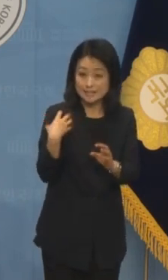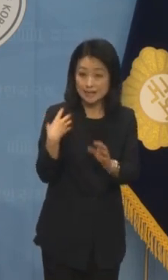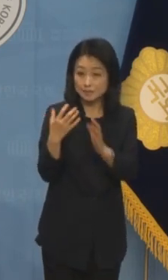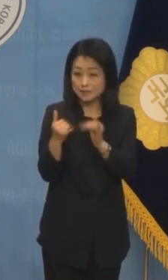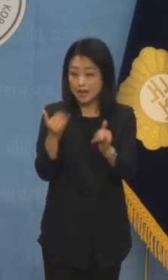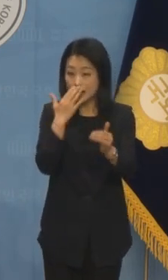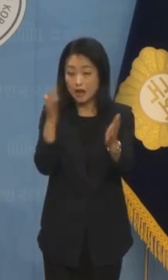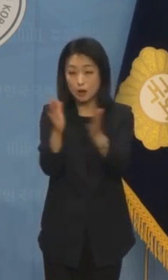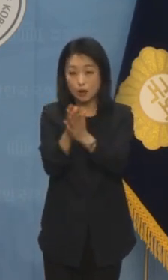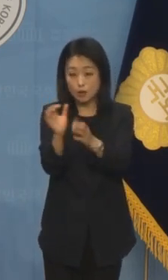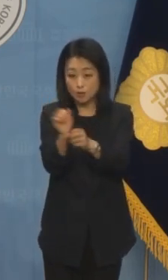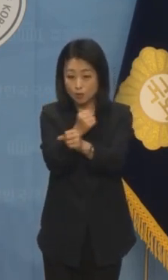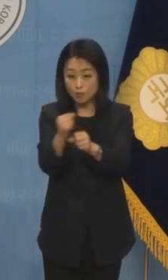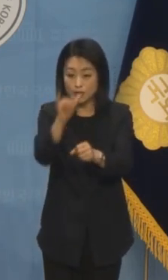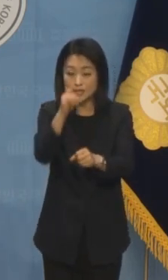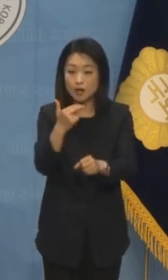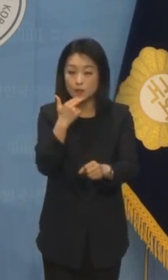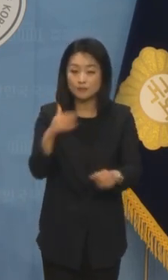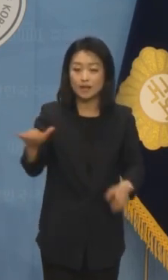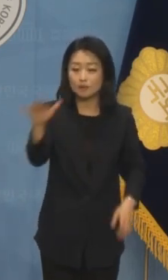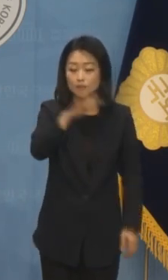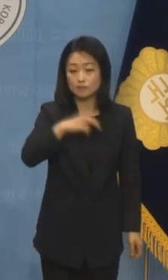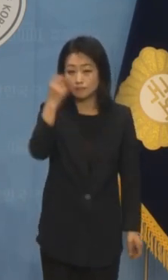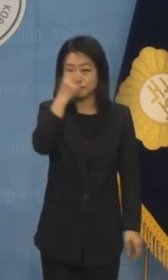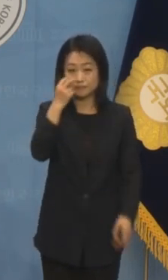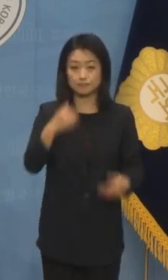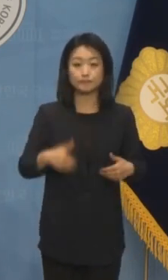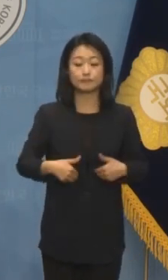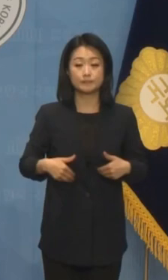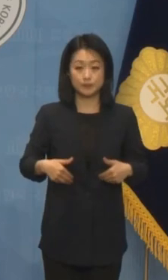여부도 명명백백히 규명되어야 합니다.